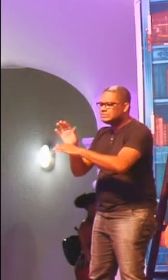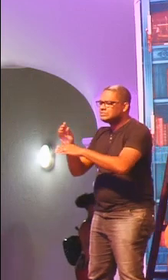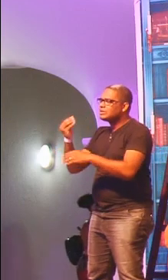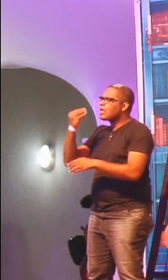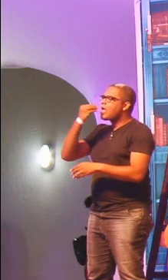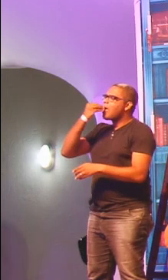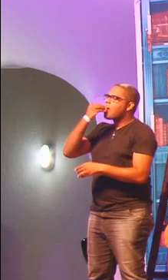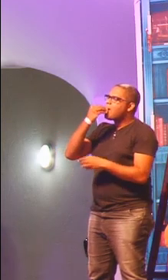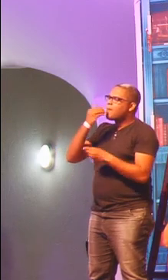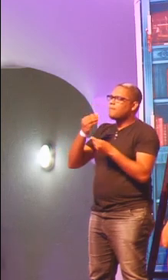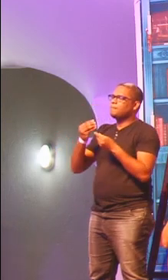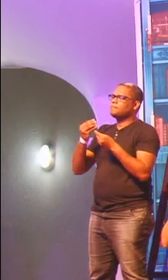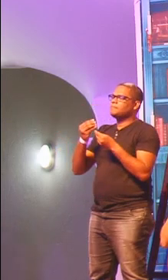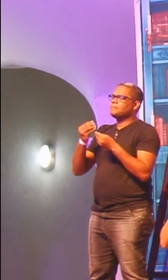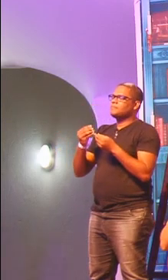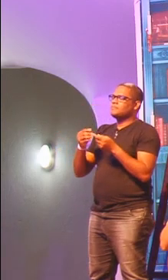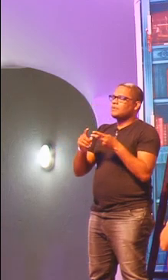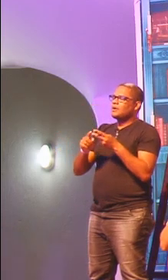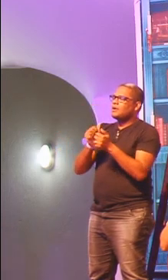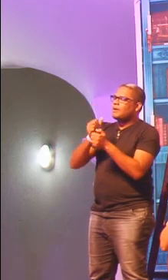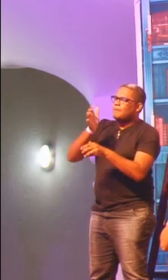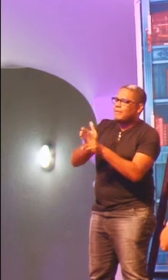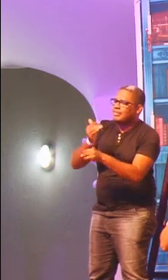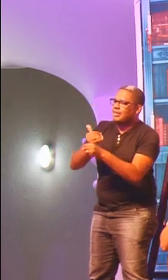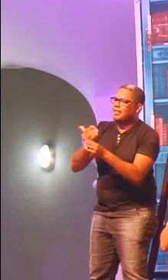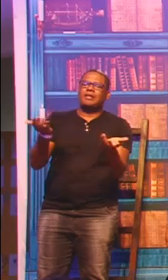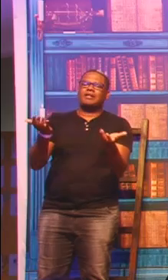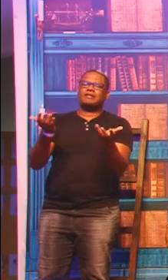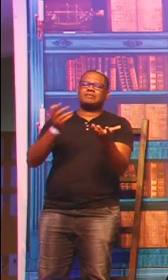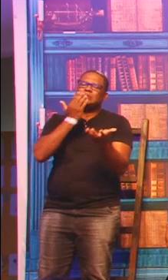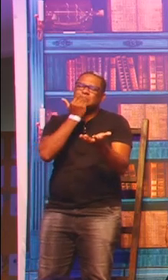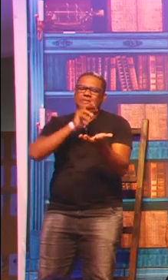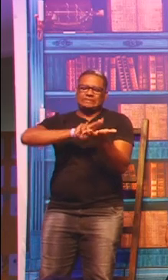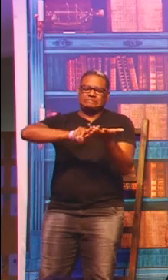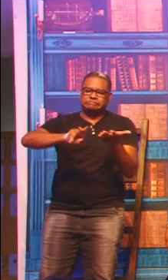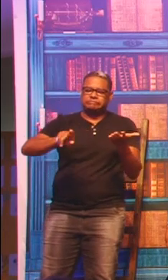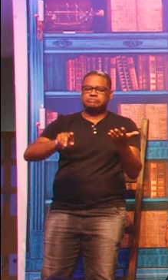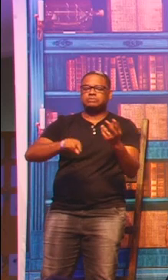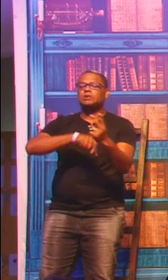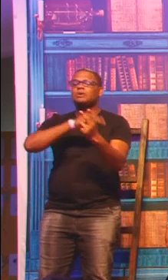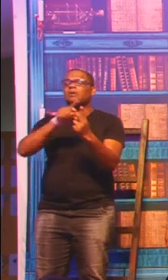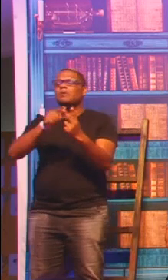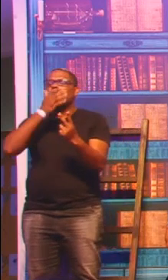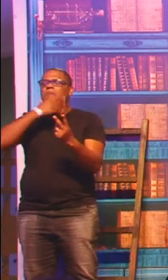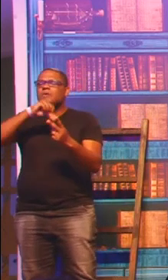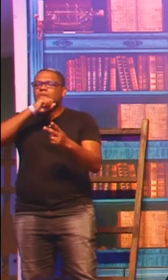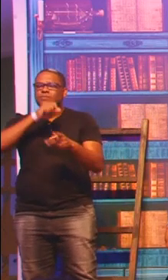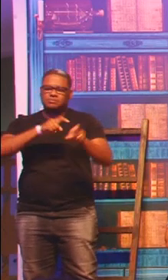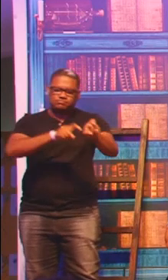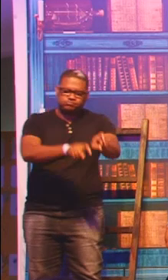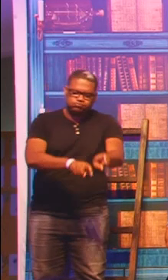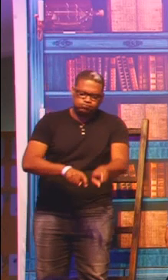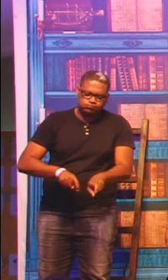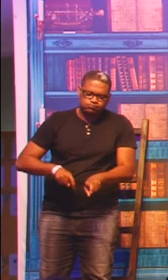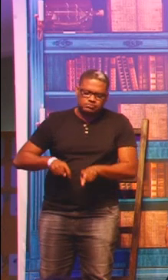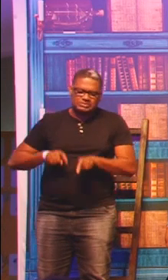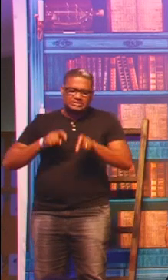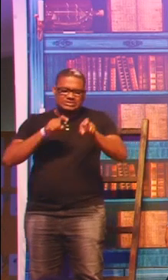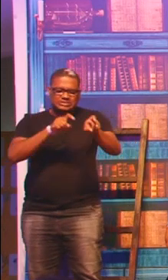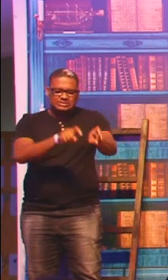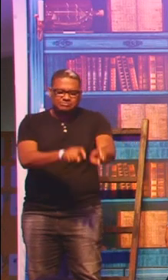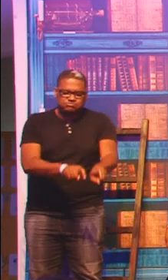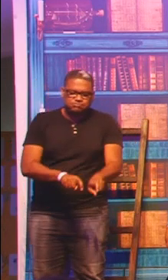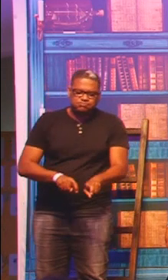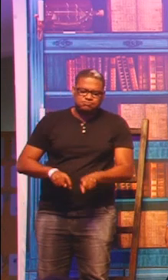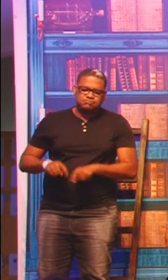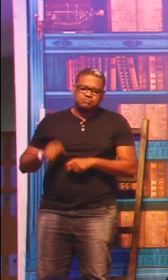cicatrização, purês de inhame, batata doce ou aipim. Nosso pai seguia para a roça ao nascer do dia, rumava com